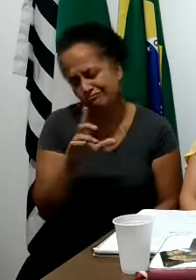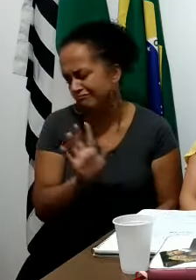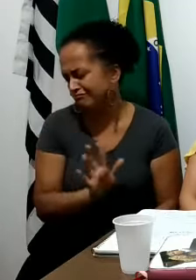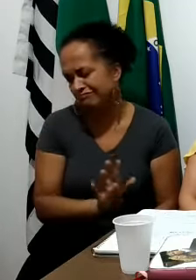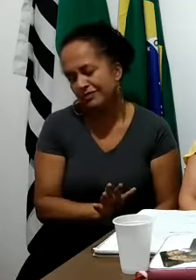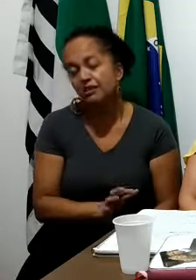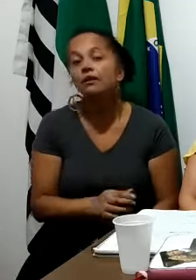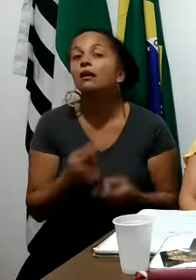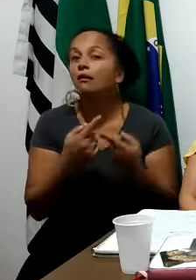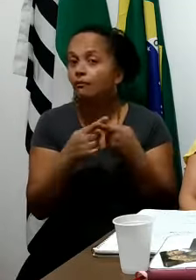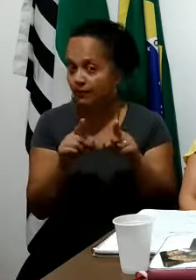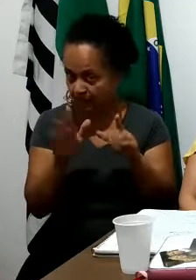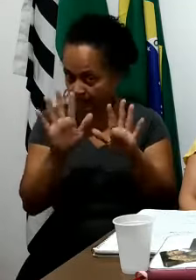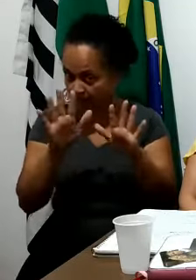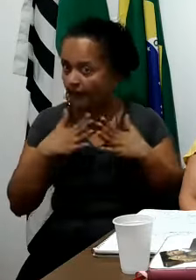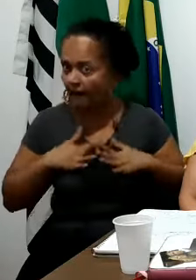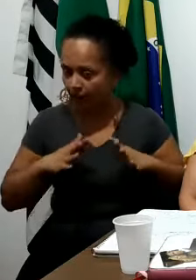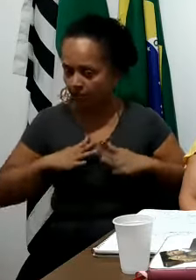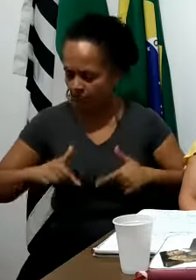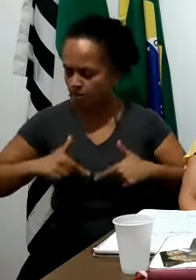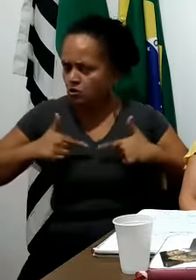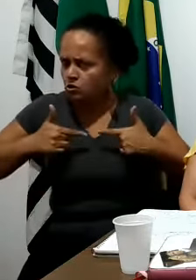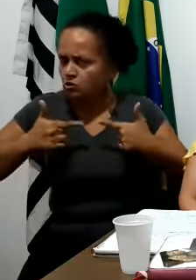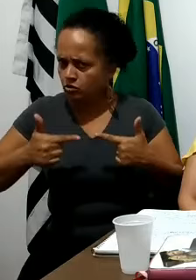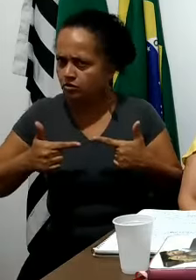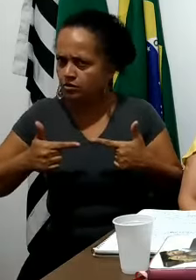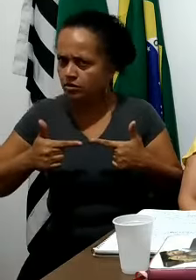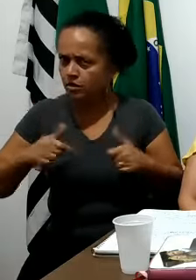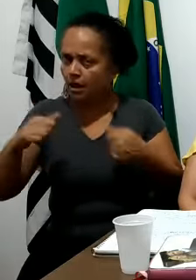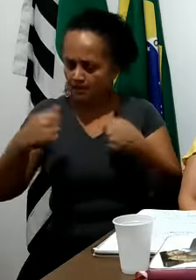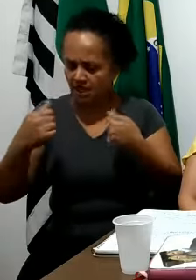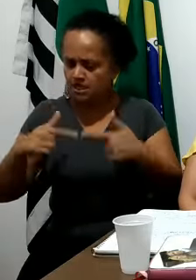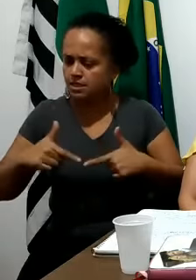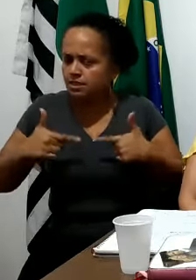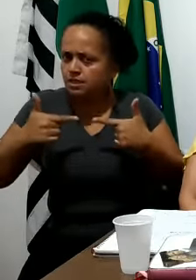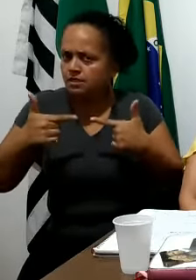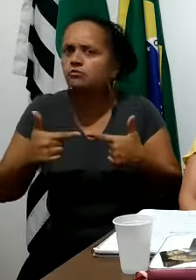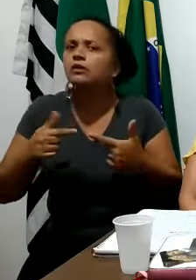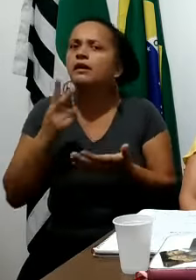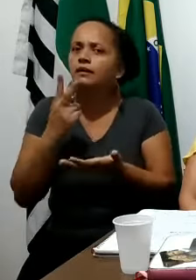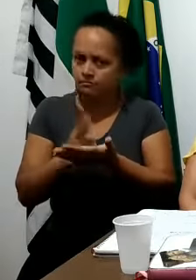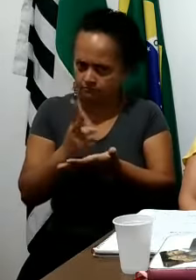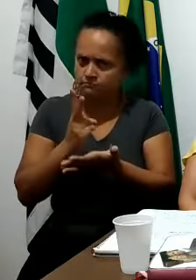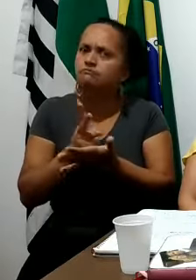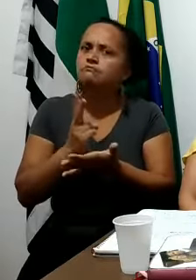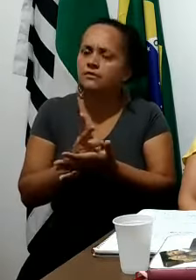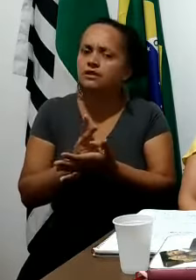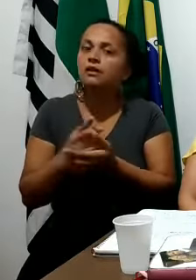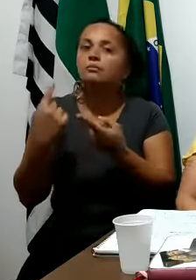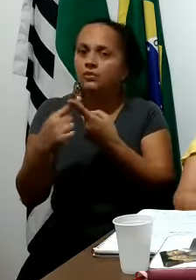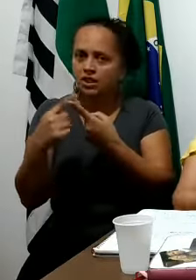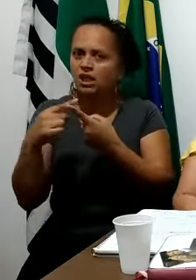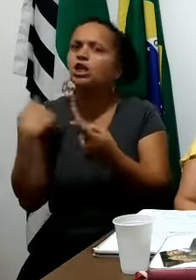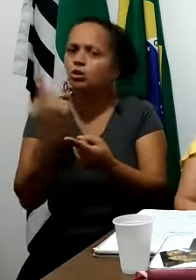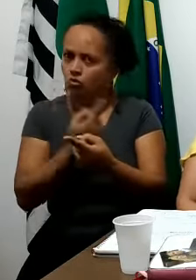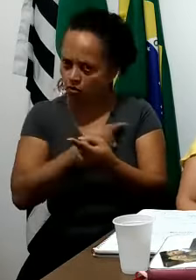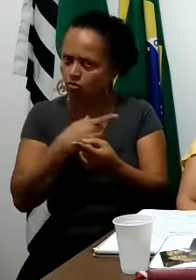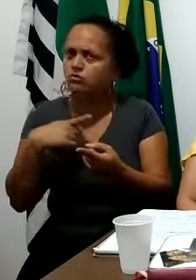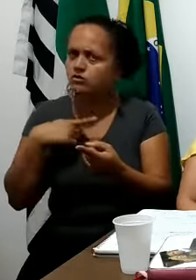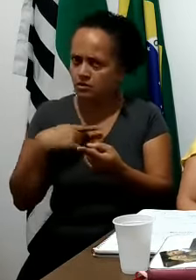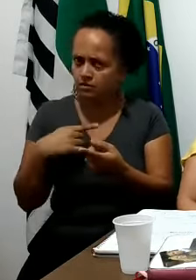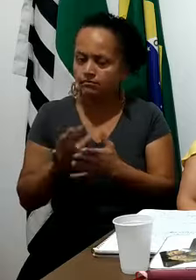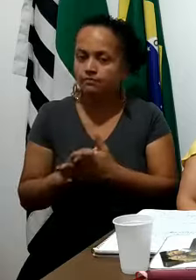nós passamos por isso. Não é fácil, não é fácil. Vou dizer que não tem luta sim. Mas o que a